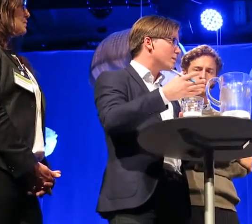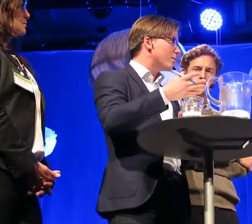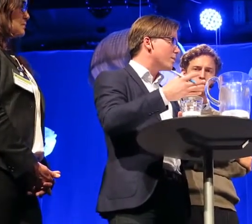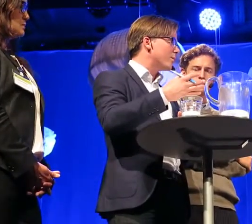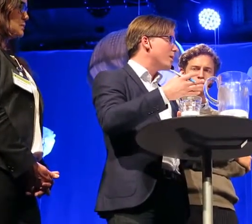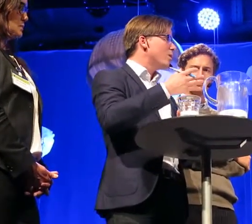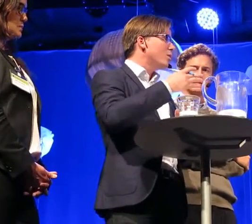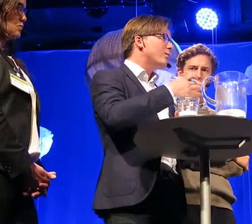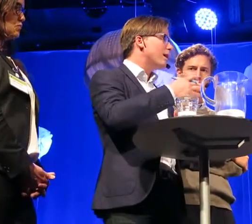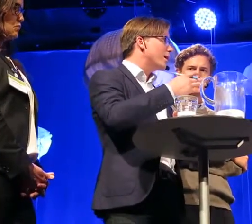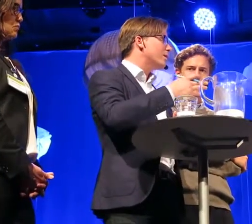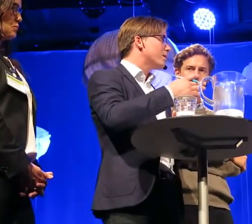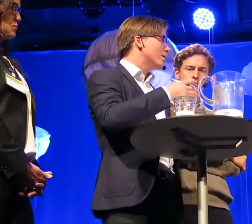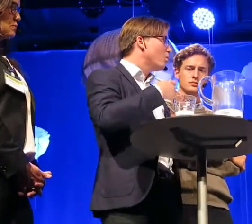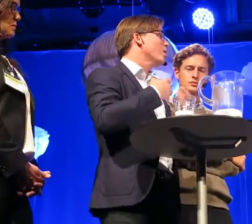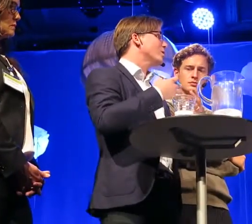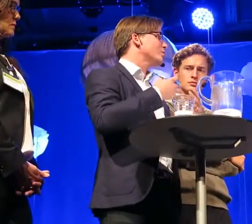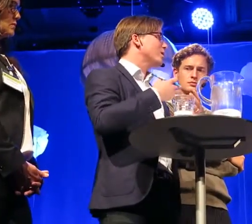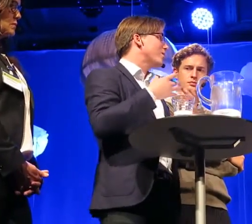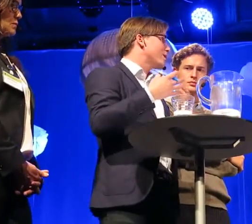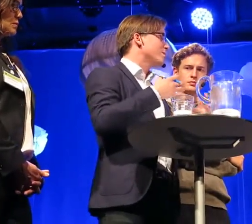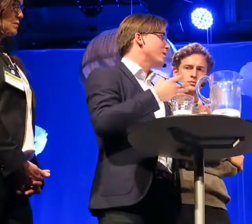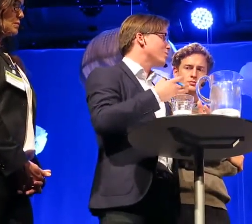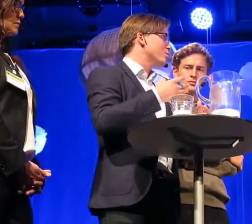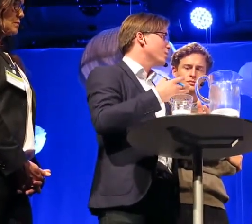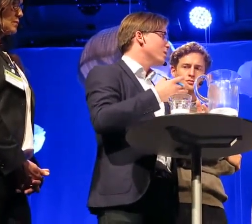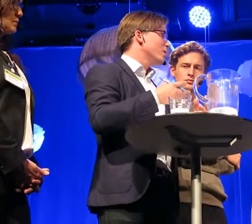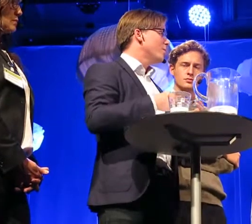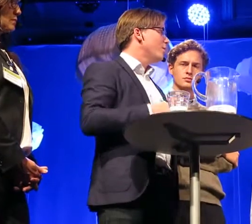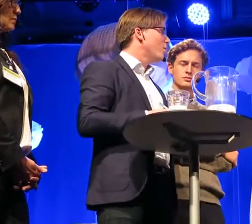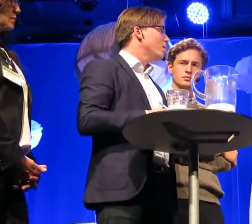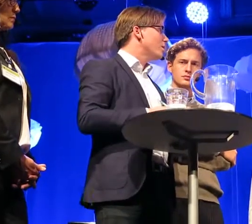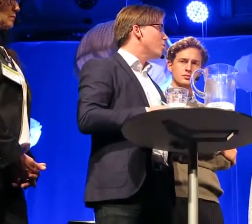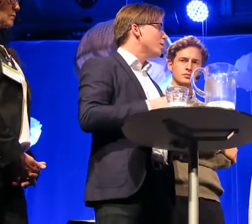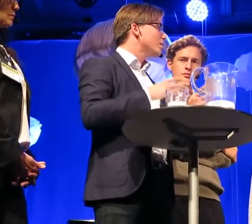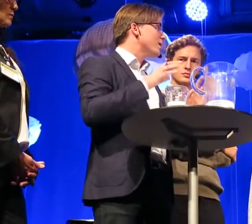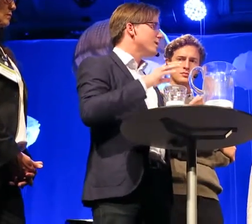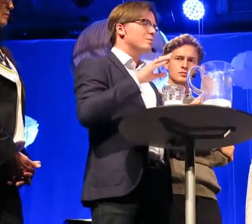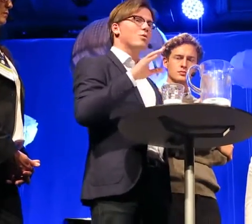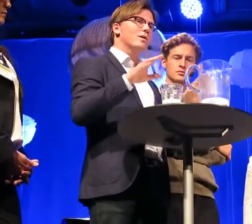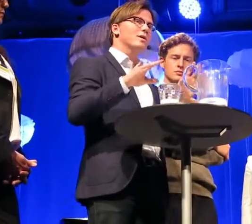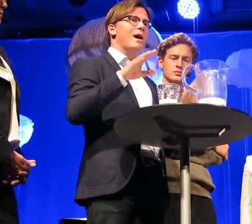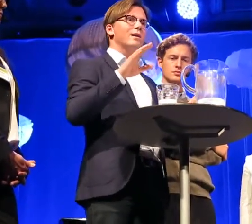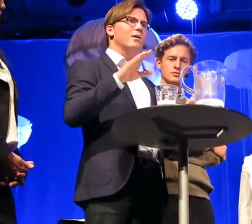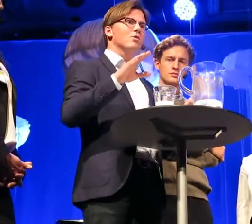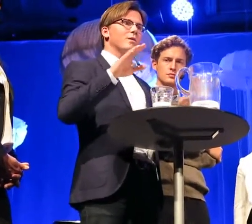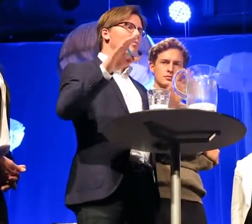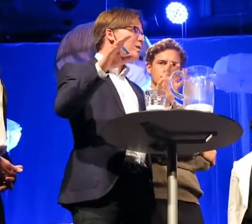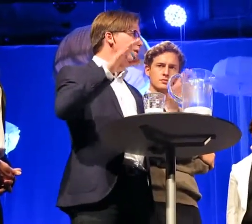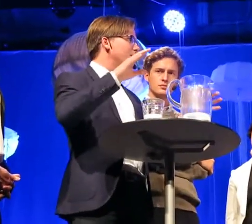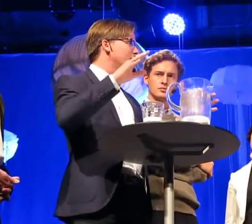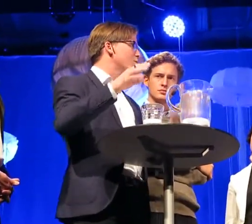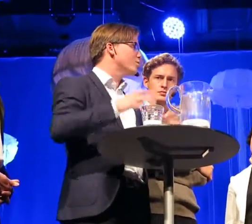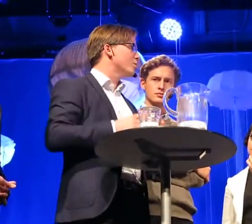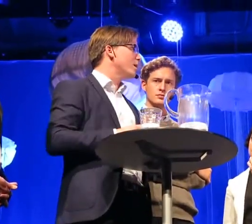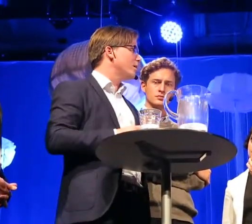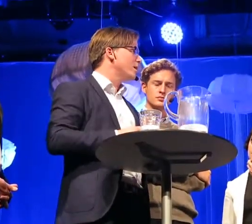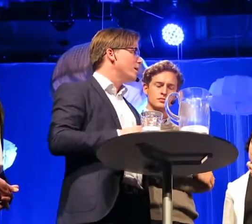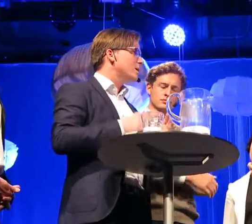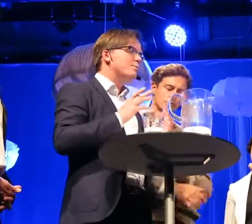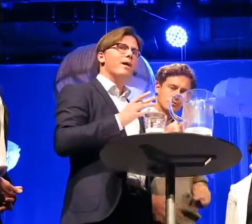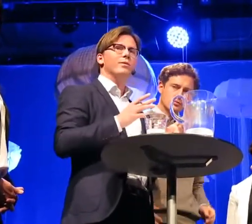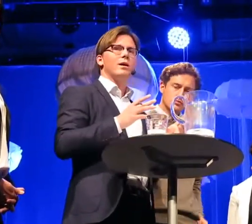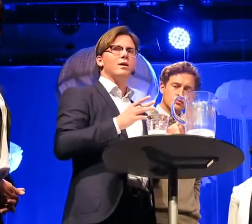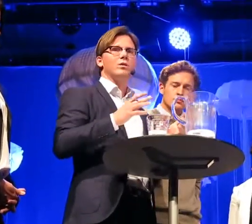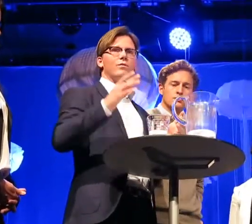att angripa samma problem. Och det är att vi kanske inte, det låter som vi är överens om allt just nu. Men jag vill vara lite tråkig att säga att politik handlar ju också om att olika idéer bryts mot